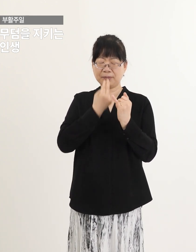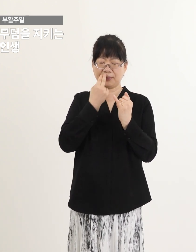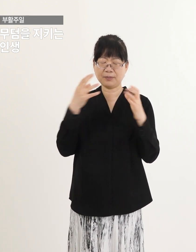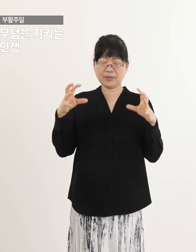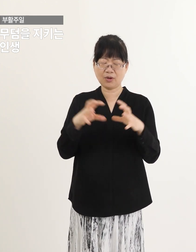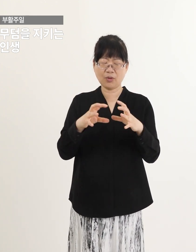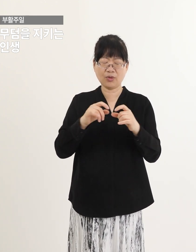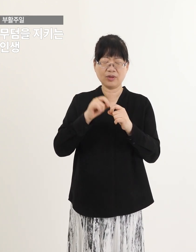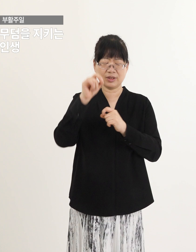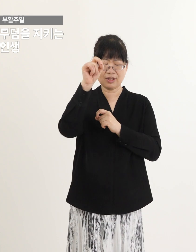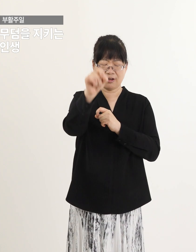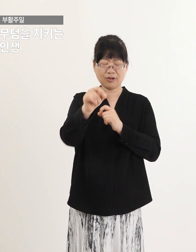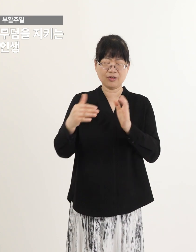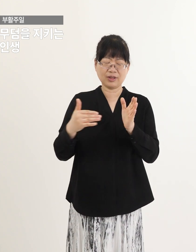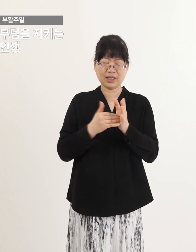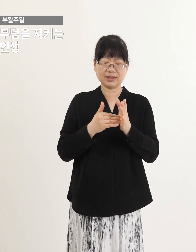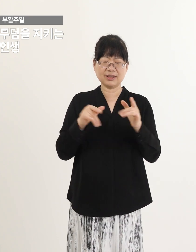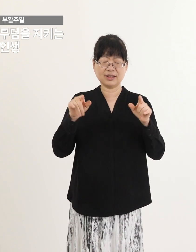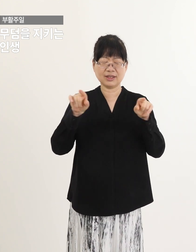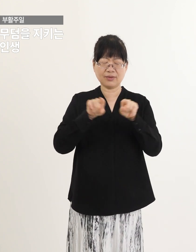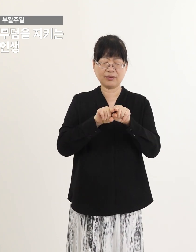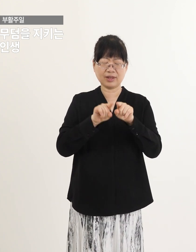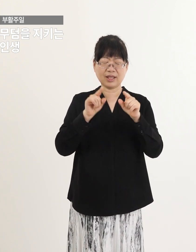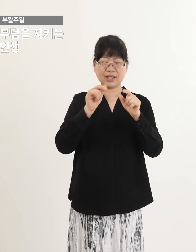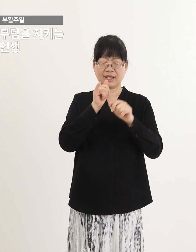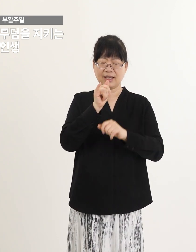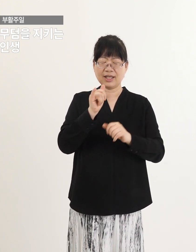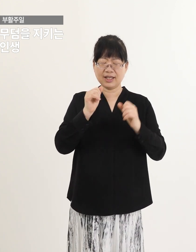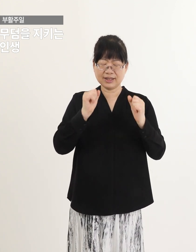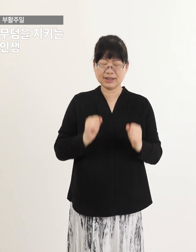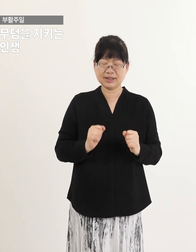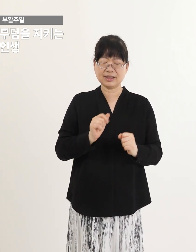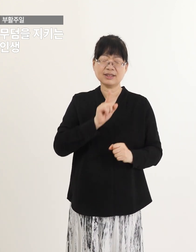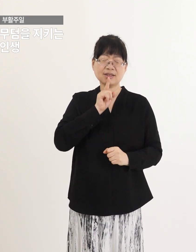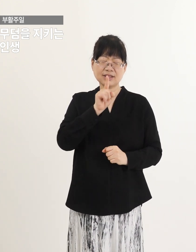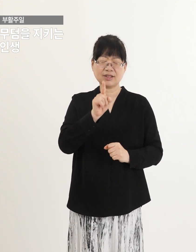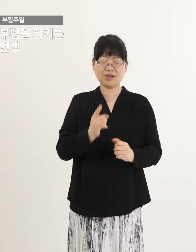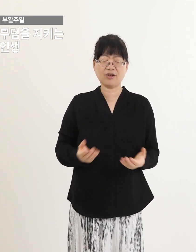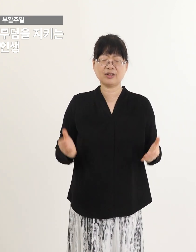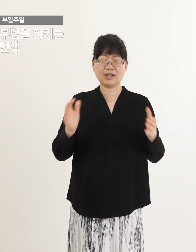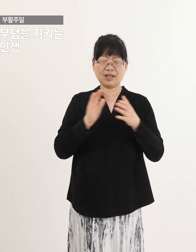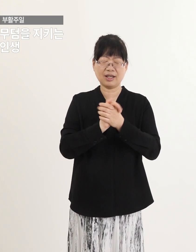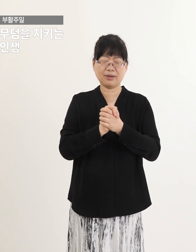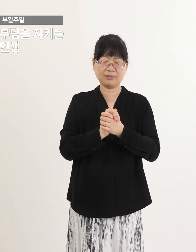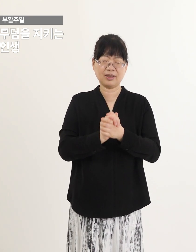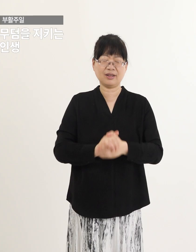생명까지 영원토록 함께 있을지어다. 아멘.